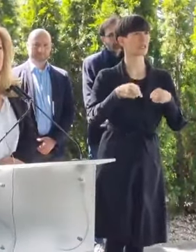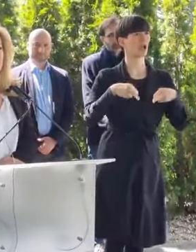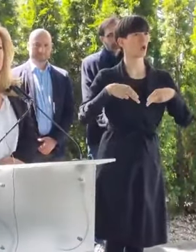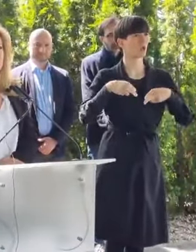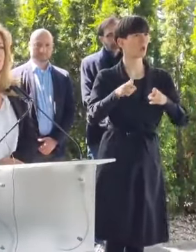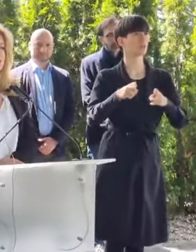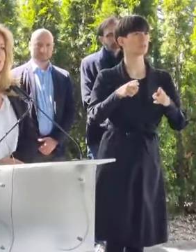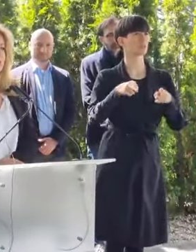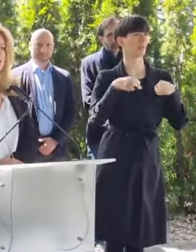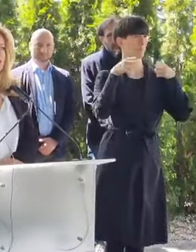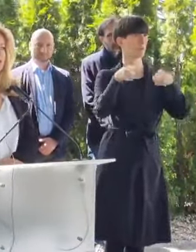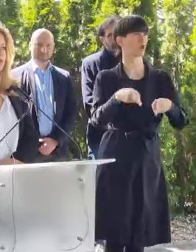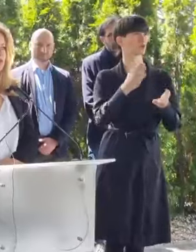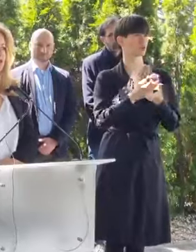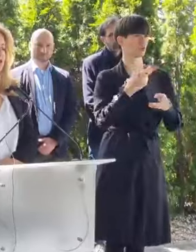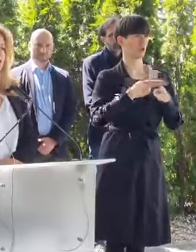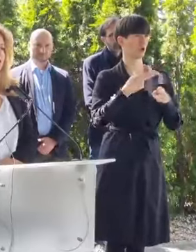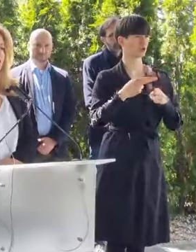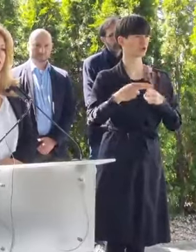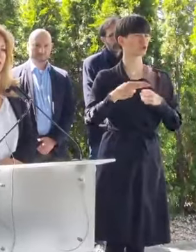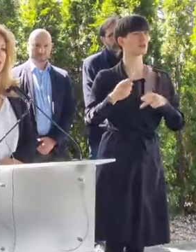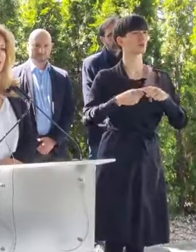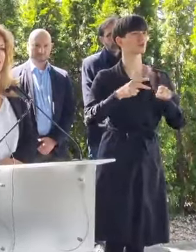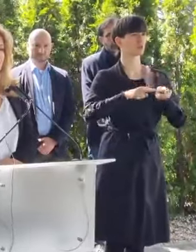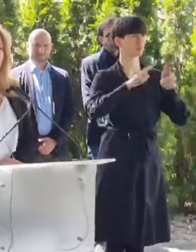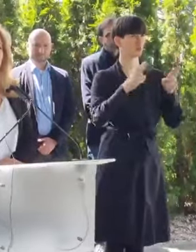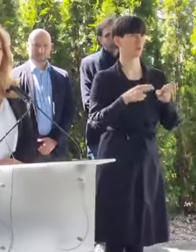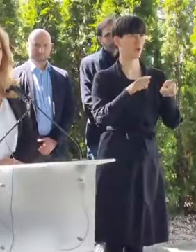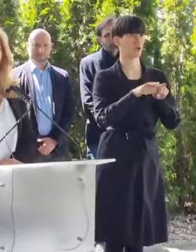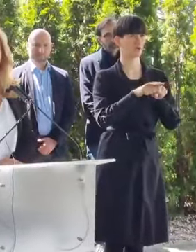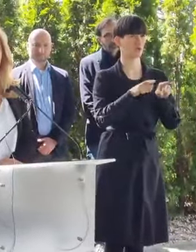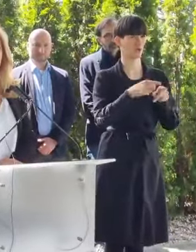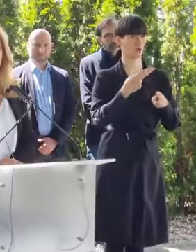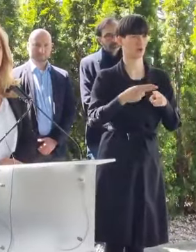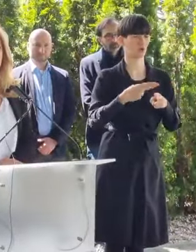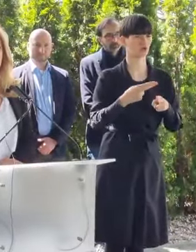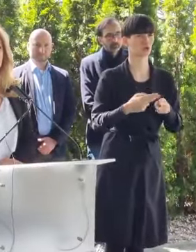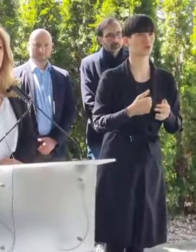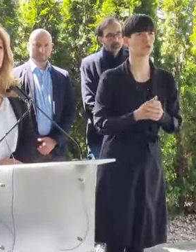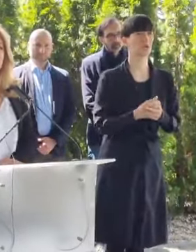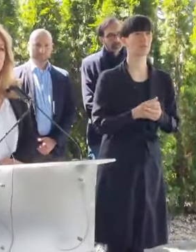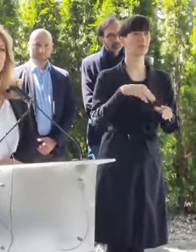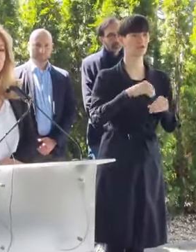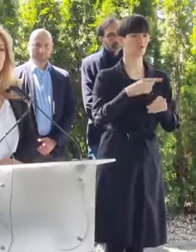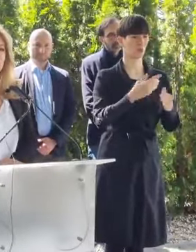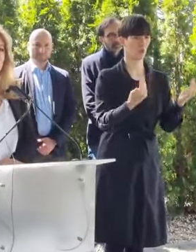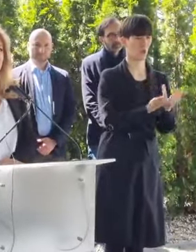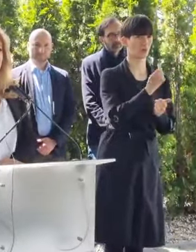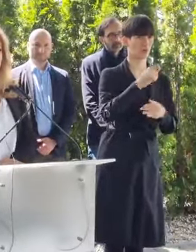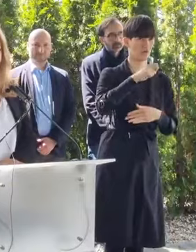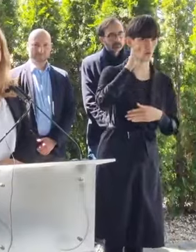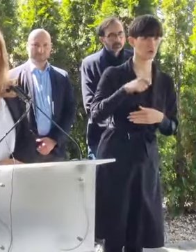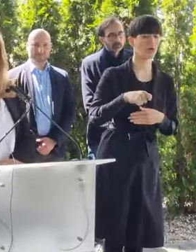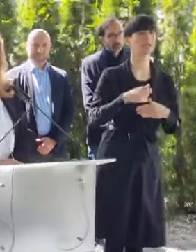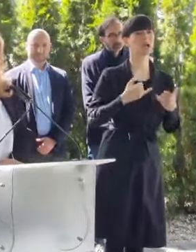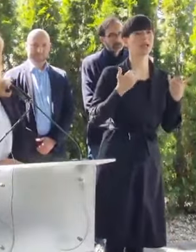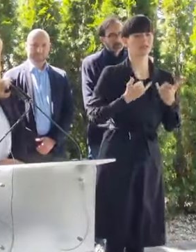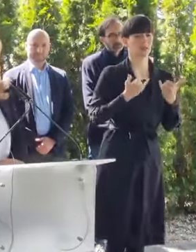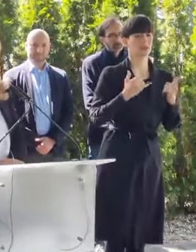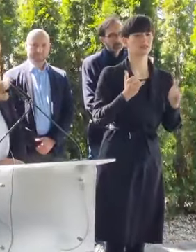budovy. Spomínam to práve kvôli tomu, že obnova a oprava Ukrajiny je aj príležitosťou pre